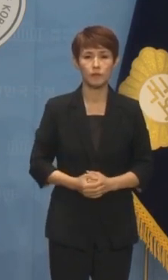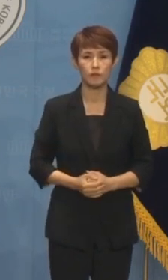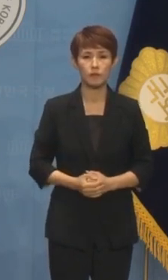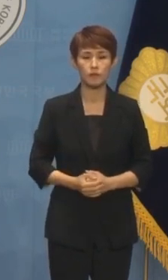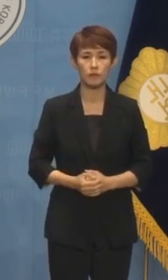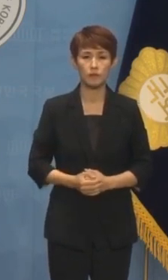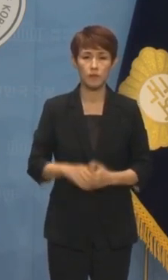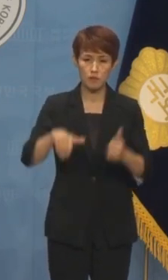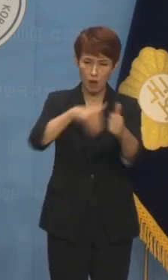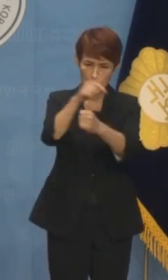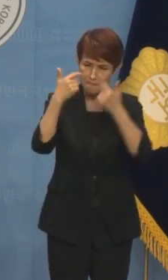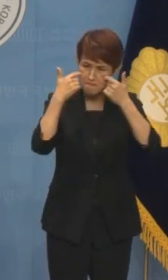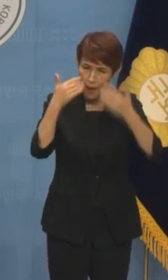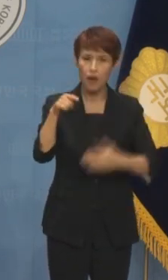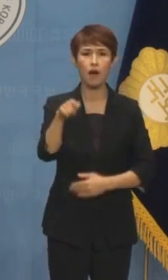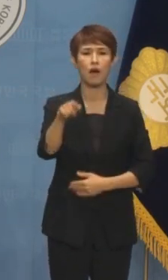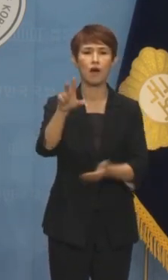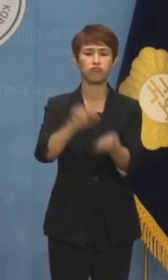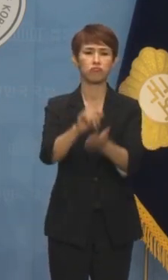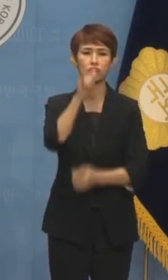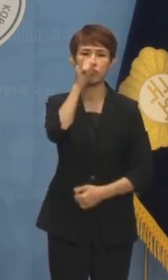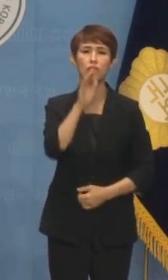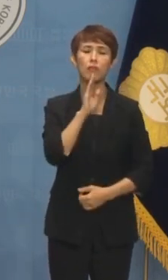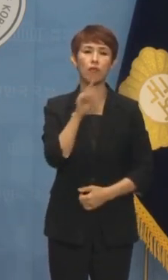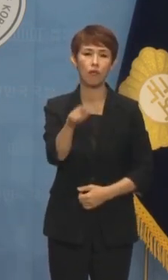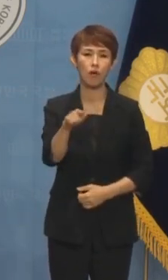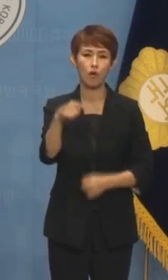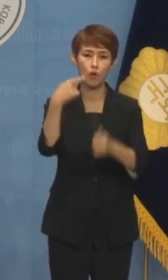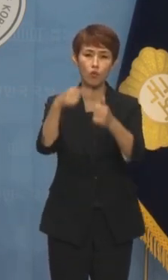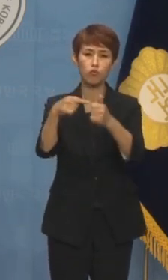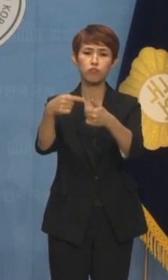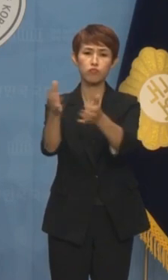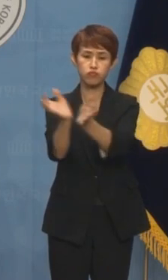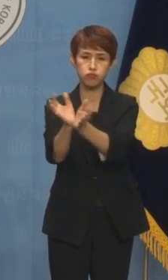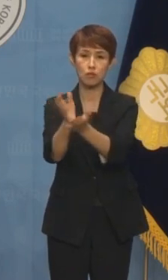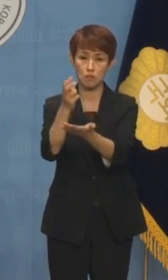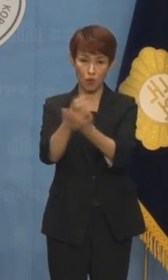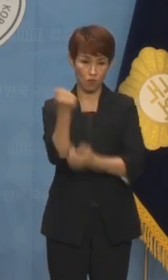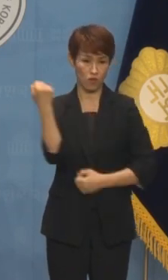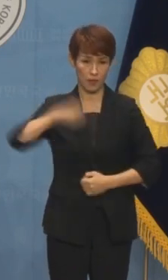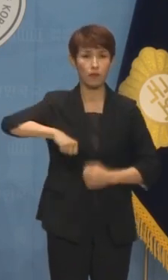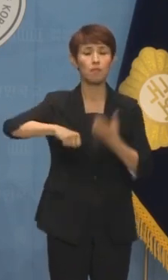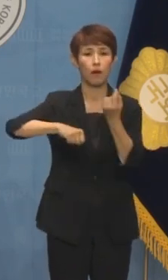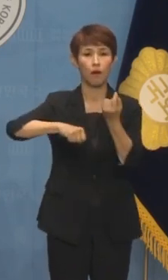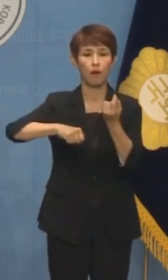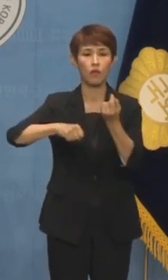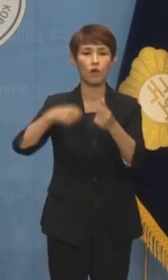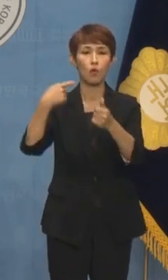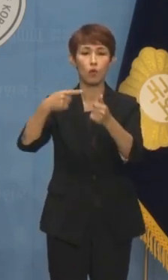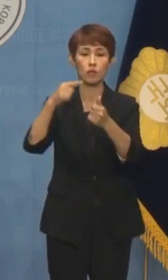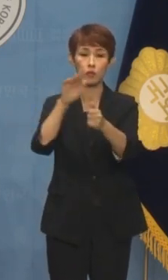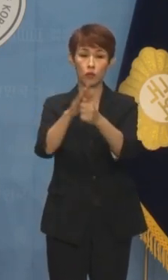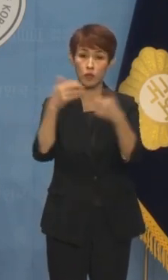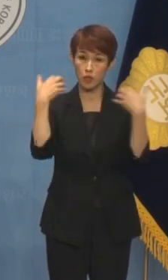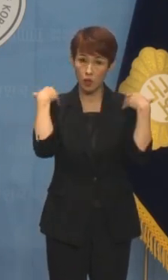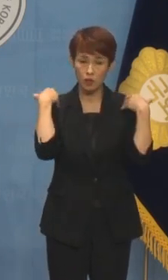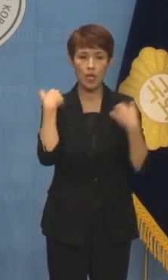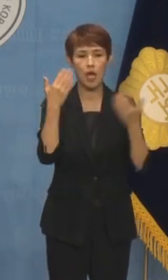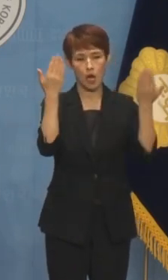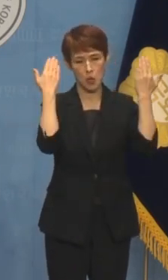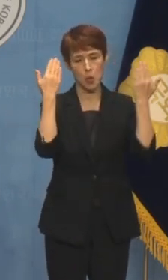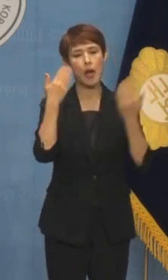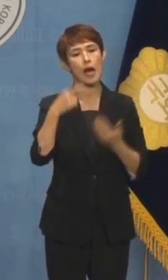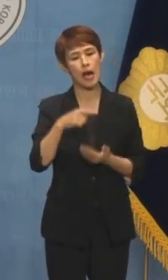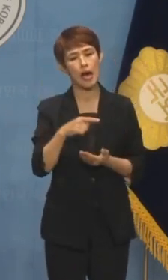모든 사후 처리 절차가 명백한 교육부 매뉴얼 위반임에도 교육지원청은 학교 측의